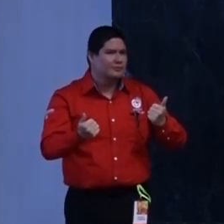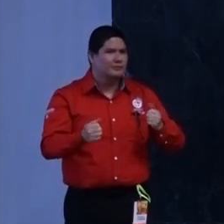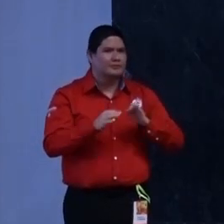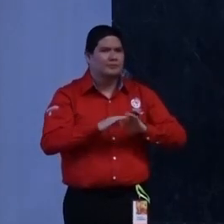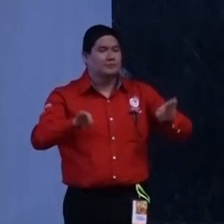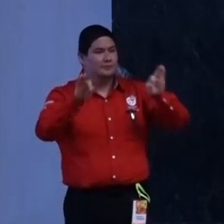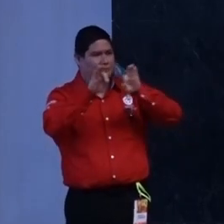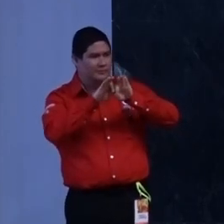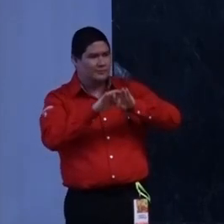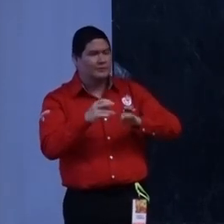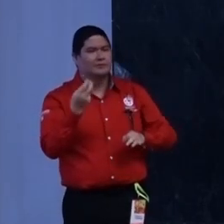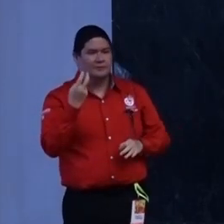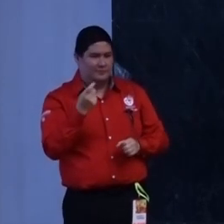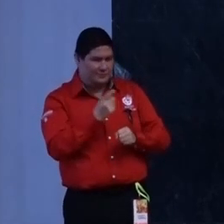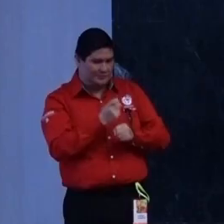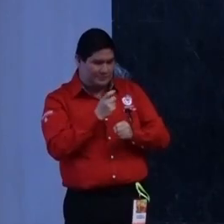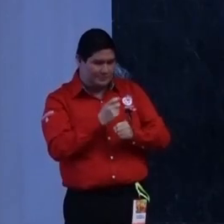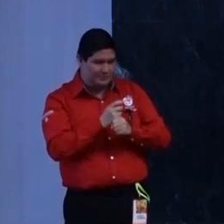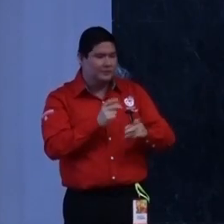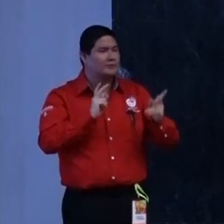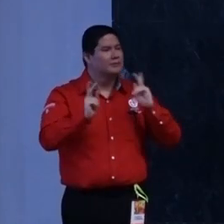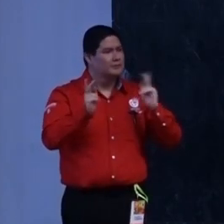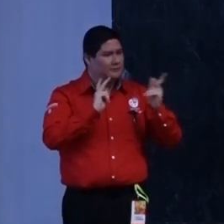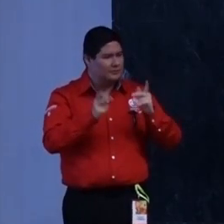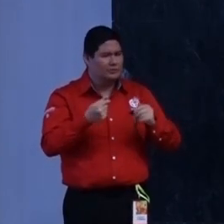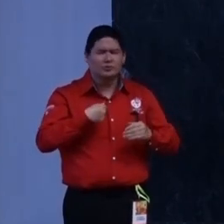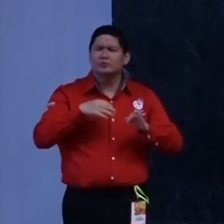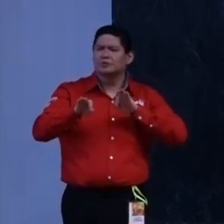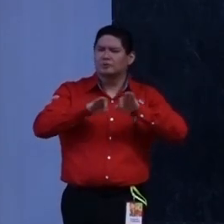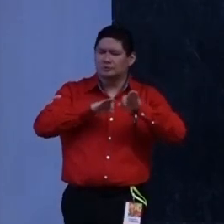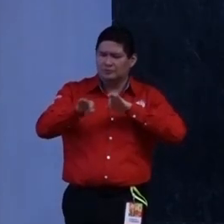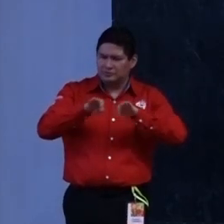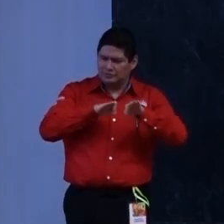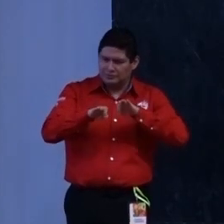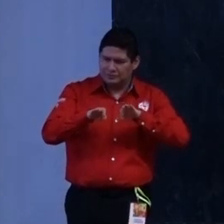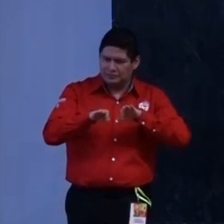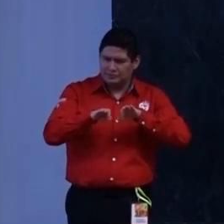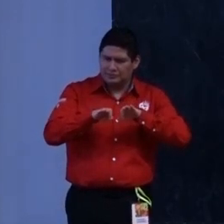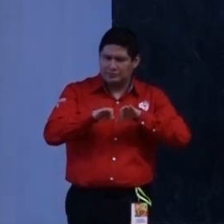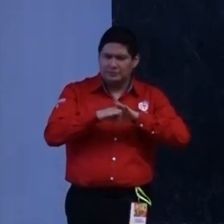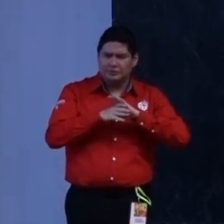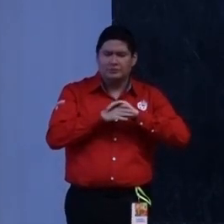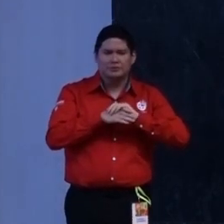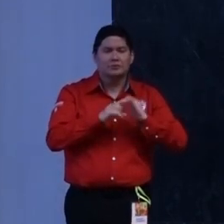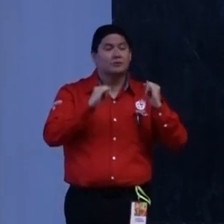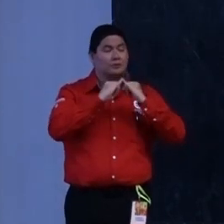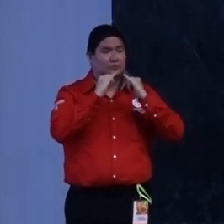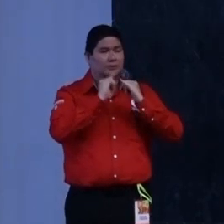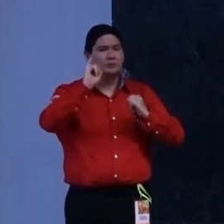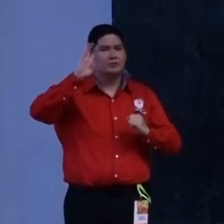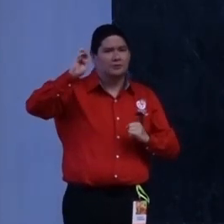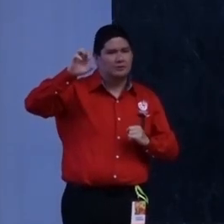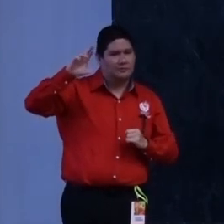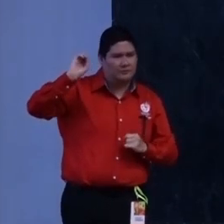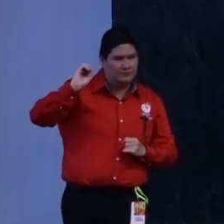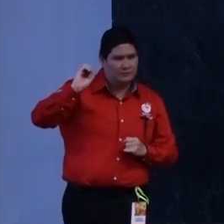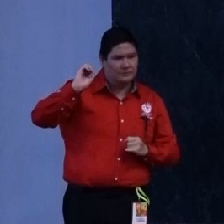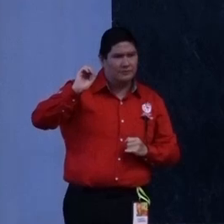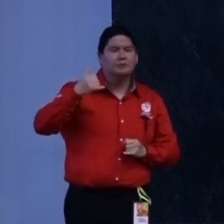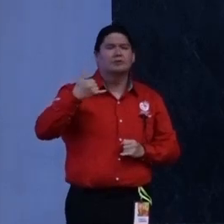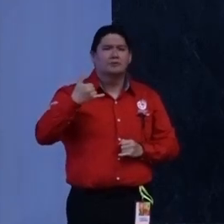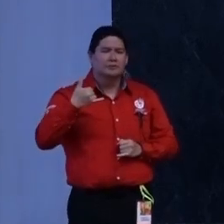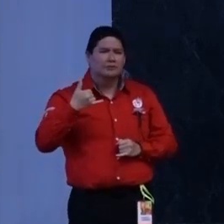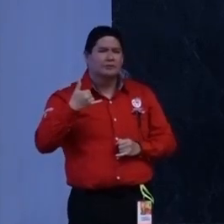conclusión en esta primera intervención. Yo trabajo en el Instituto Ibero y